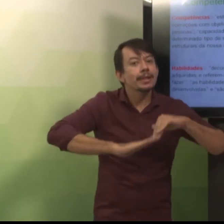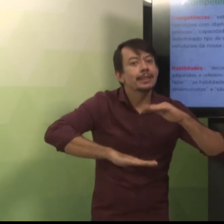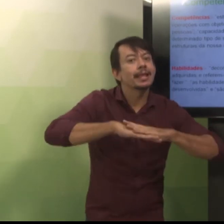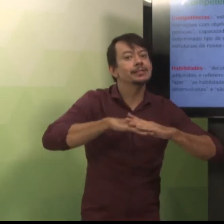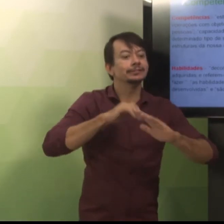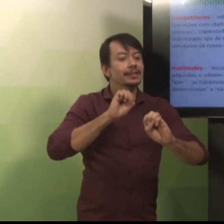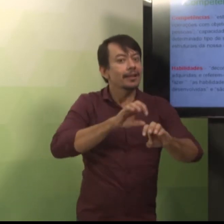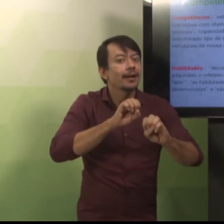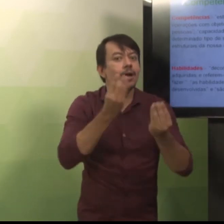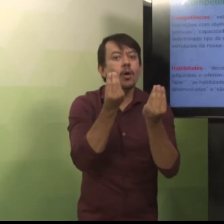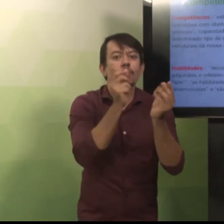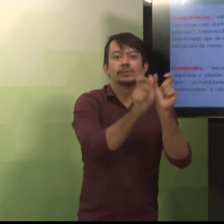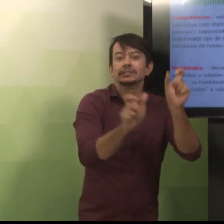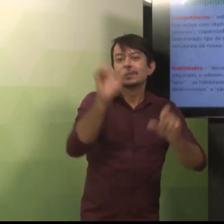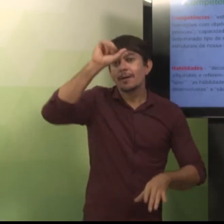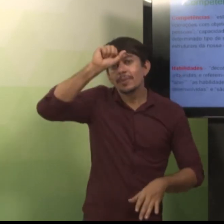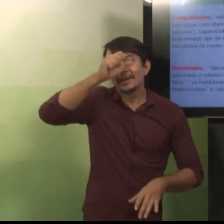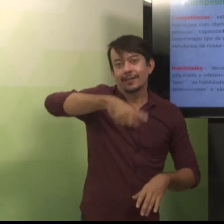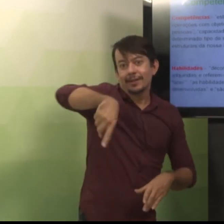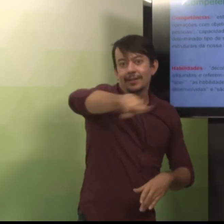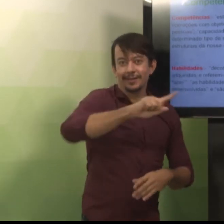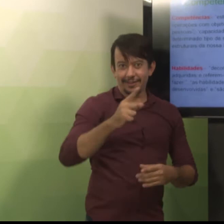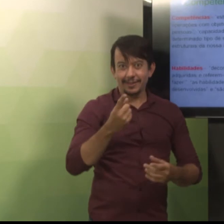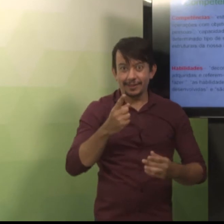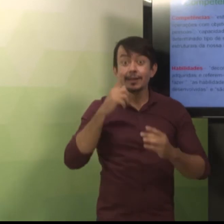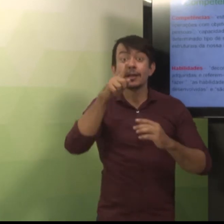Saber ensinar. Ter a prática do ensino.